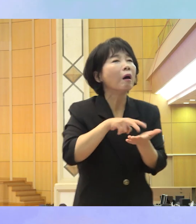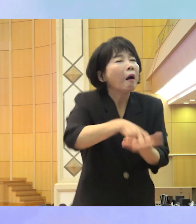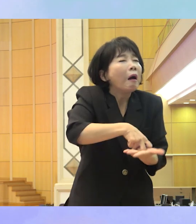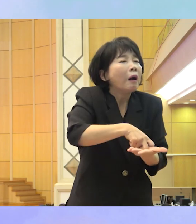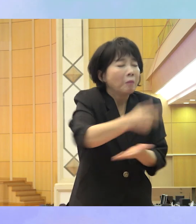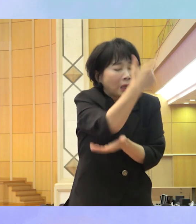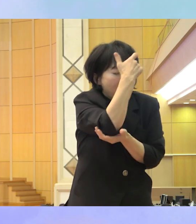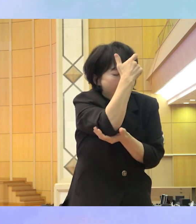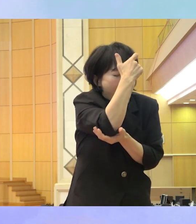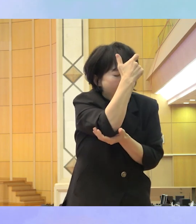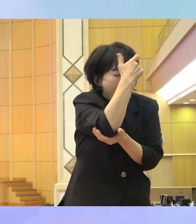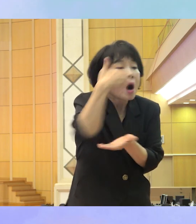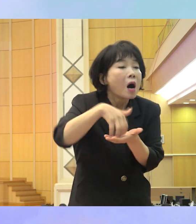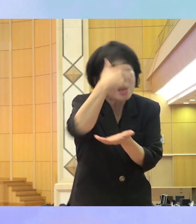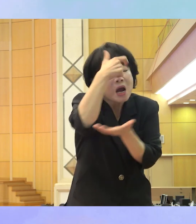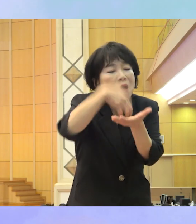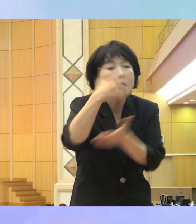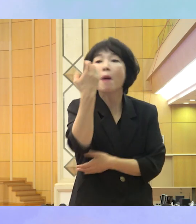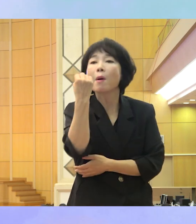3번 기도했습니다.